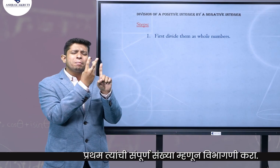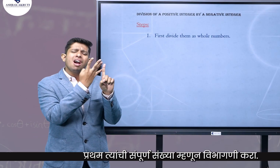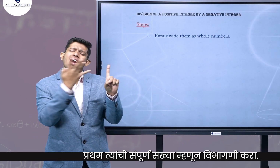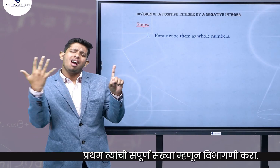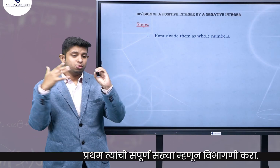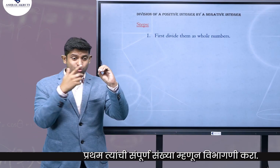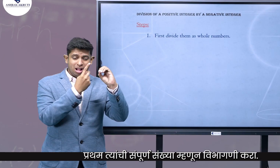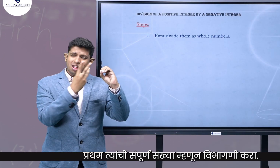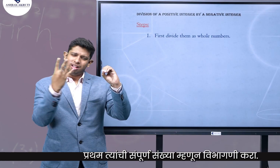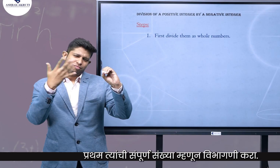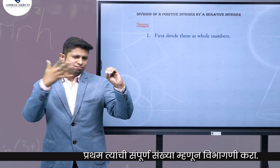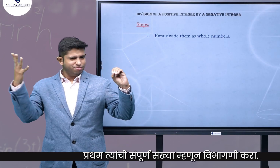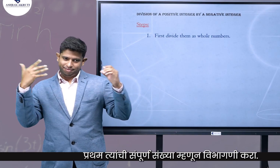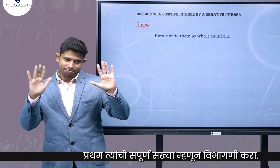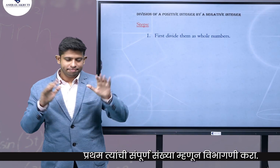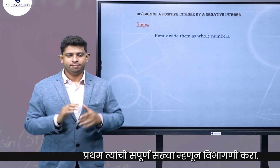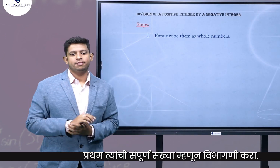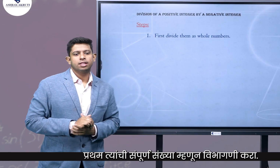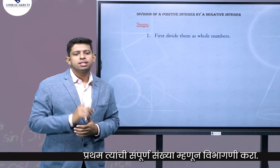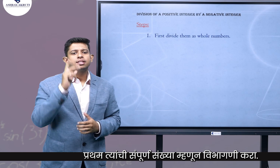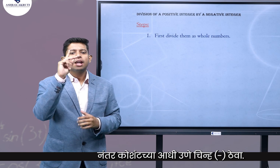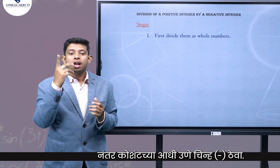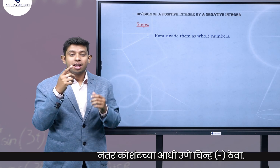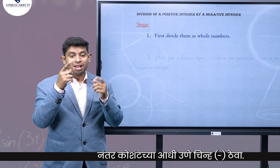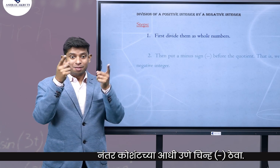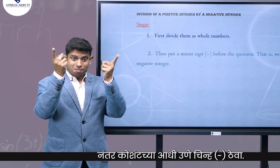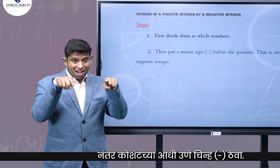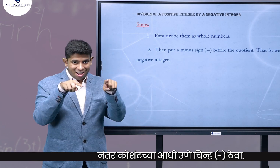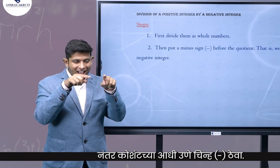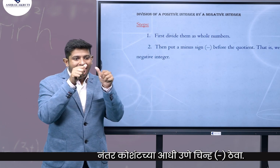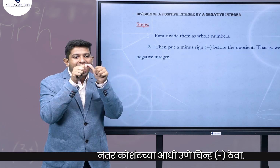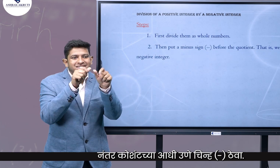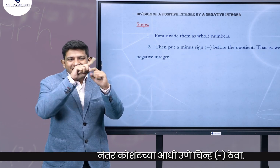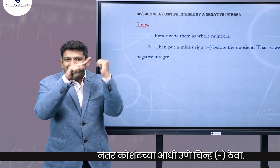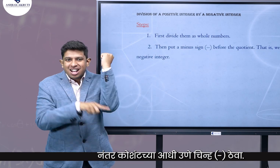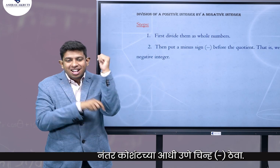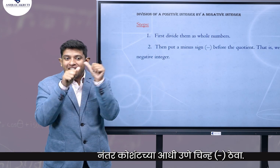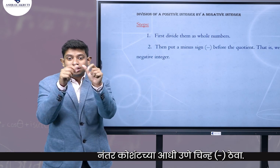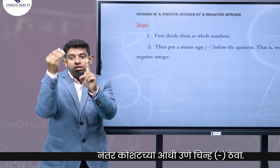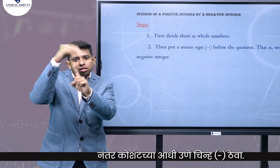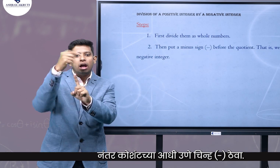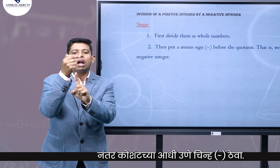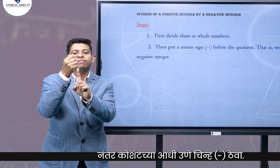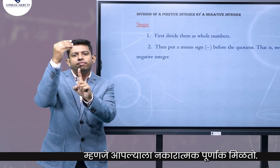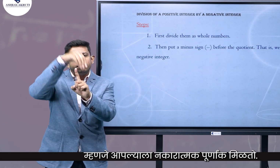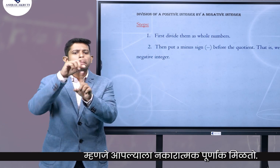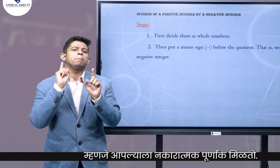त्यांची संपूर्ण संख्या म्हणून विभागणी करा. नंतर कोशंटच्या आधी उणे चिन्ह मायनस ठेवा, म्हणजे